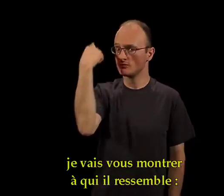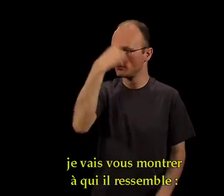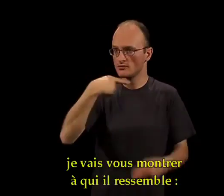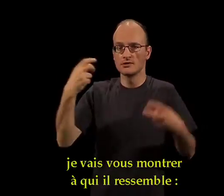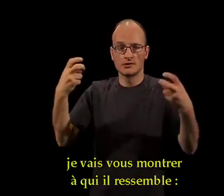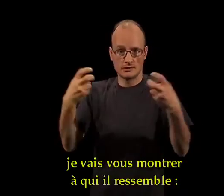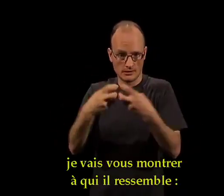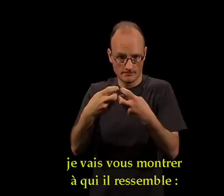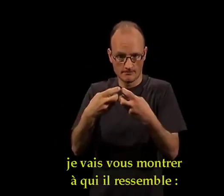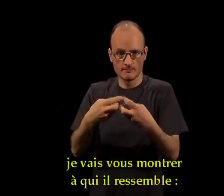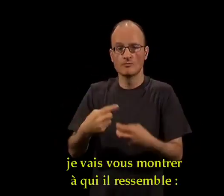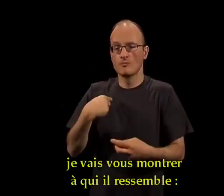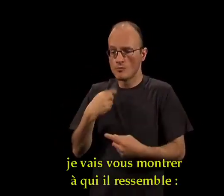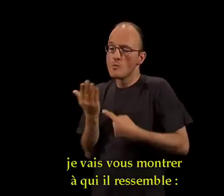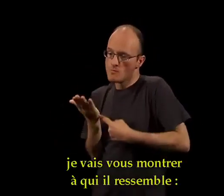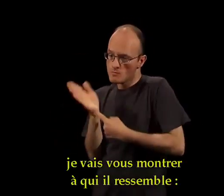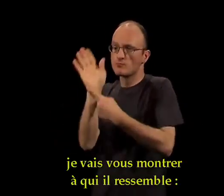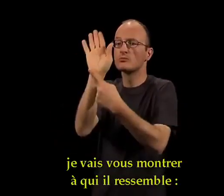je vais vous montrer à qui il ressemble.